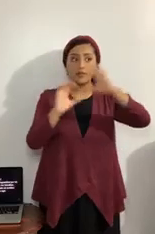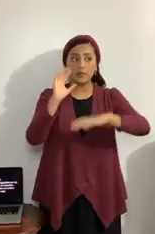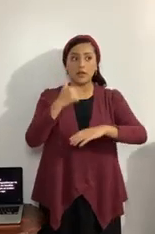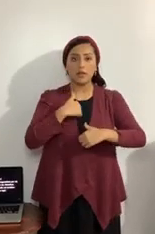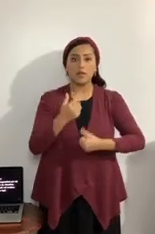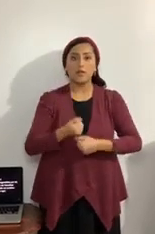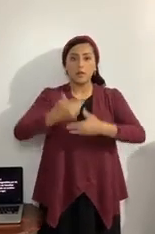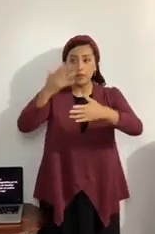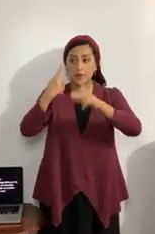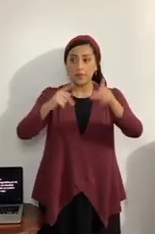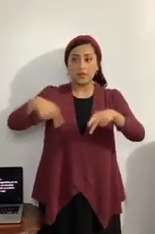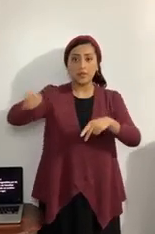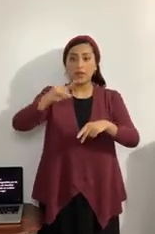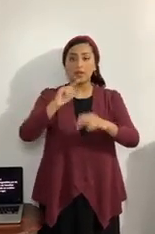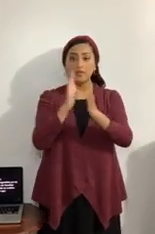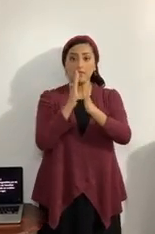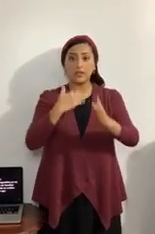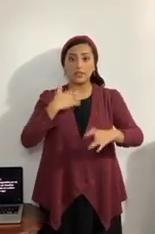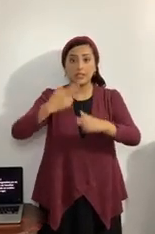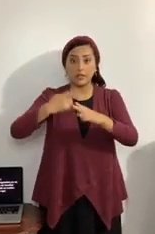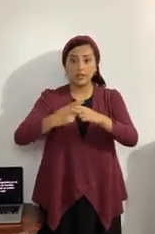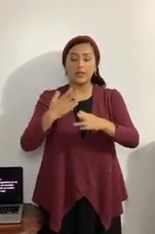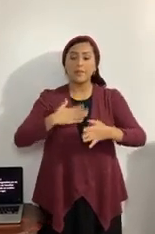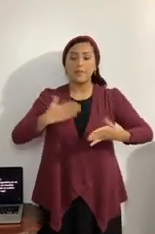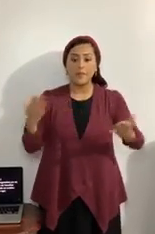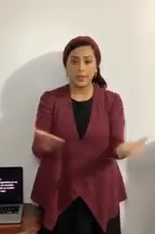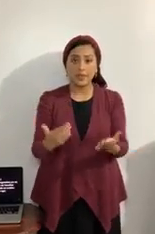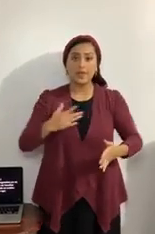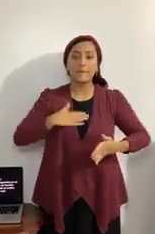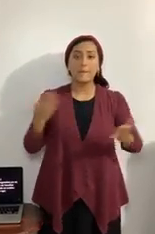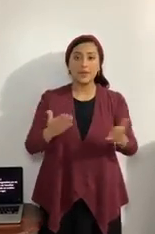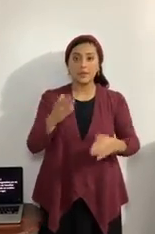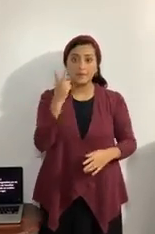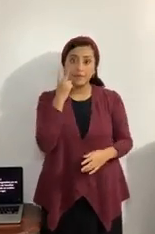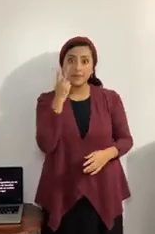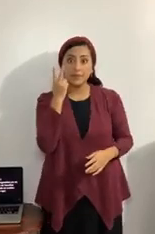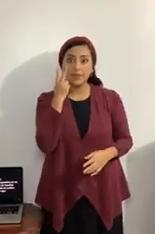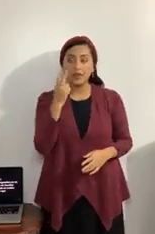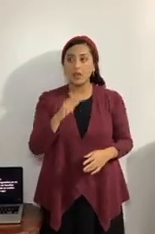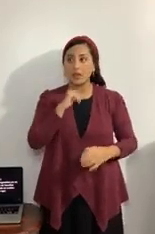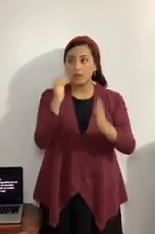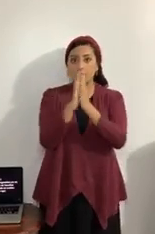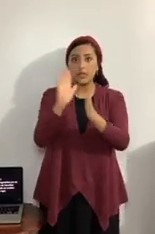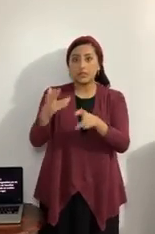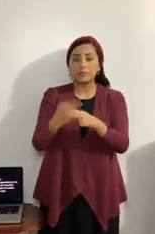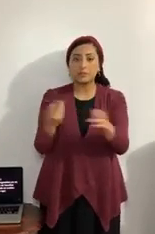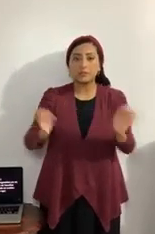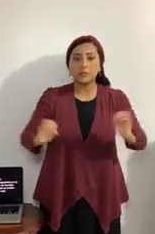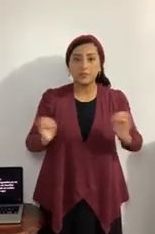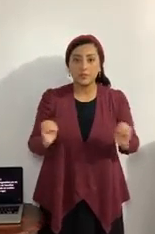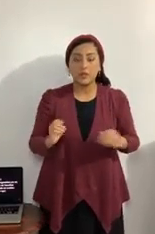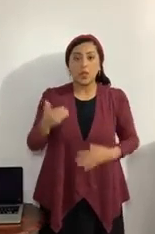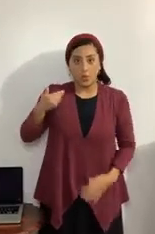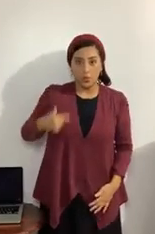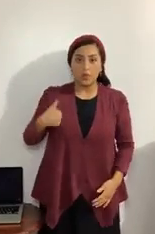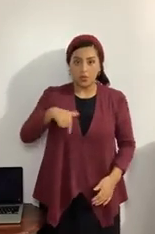que no invocaba mi nombre, heme aquí, ¿te das cuenta? Que no invocaba mi nombre, pero nosotros sí lo mencionamos,